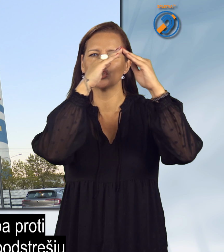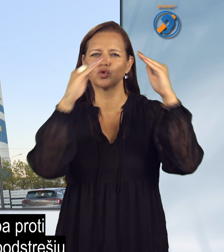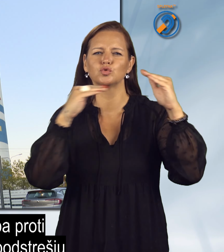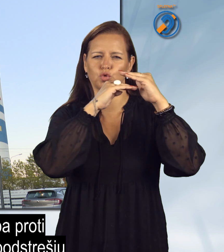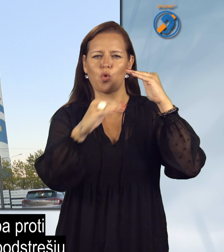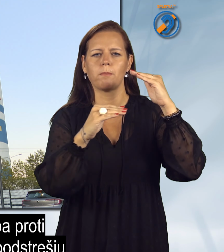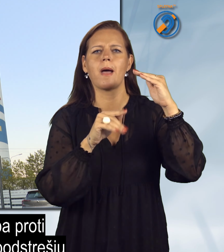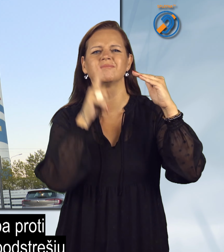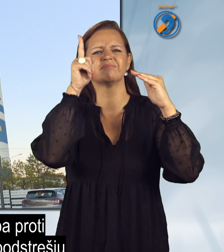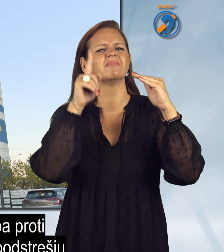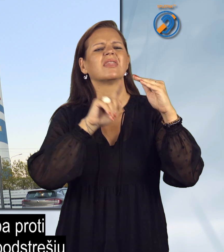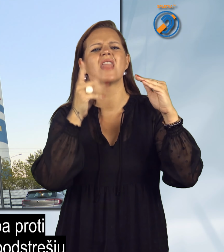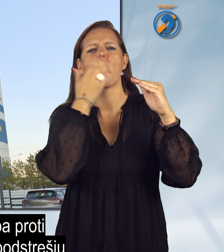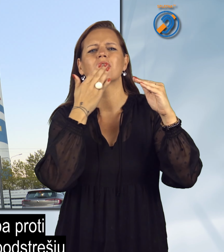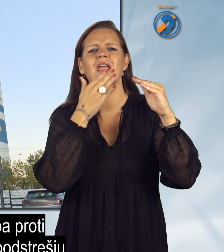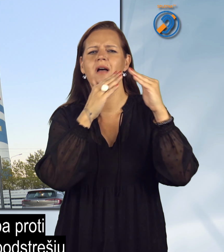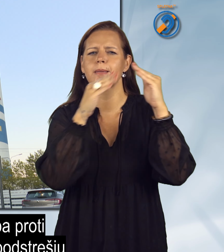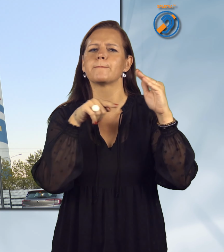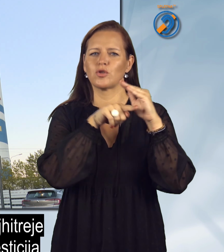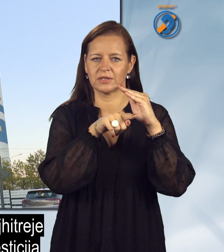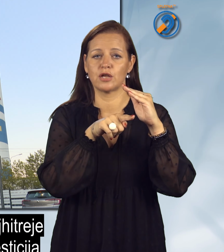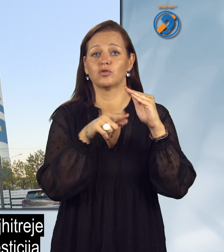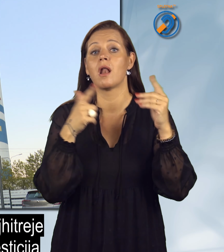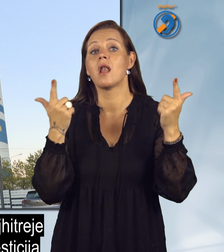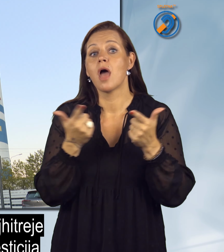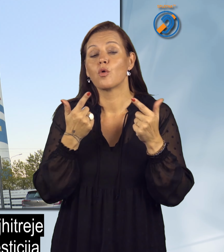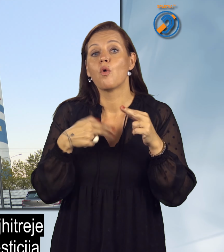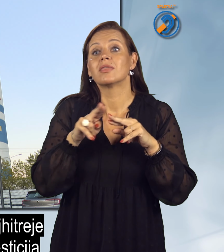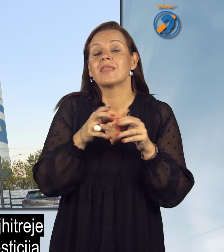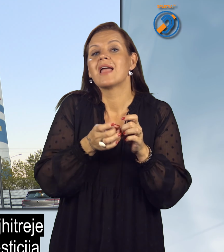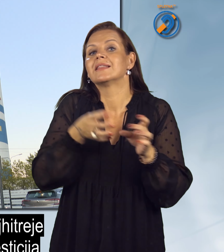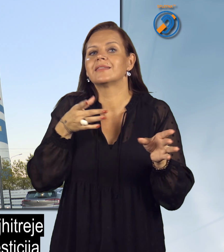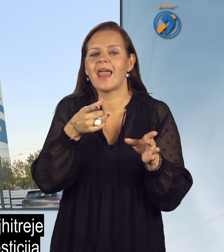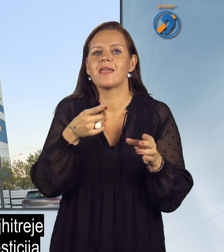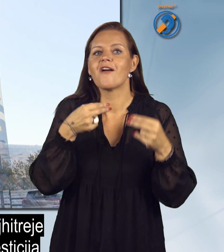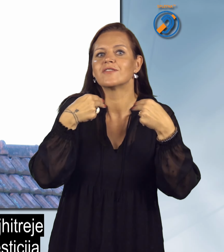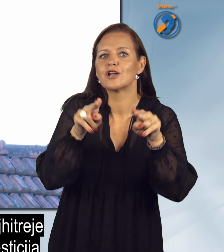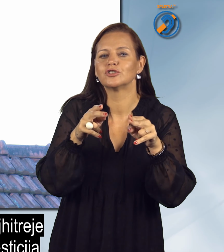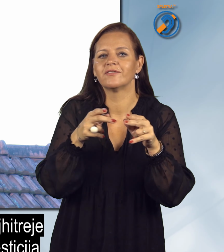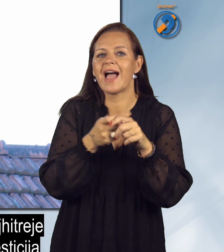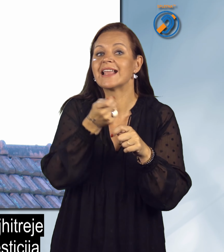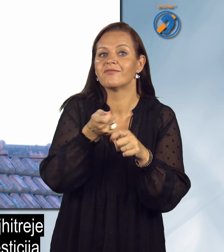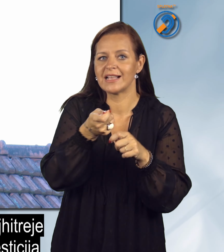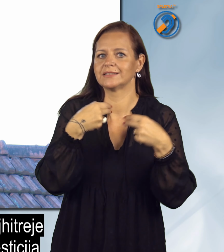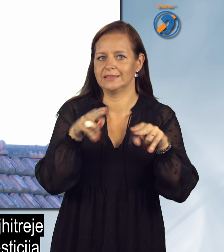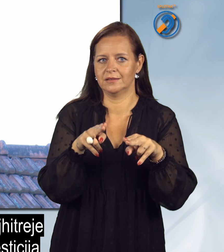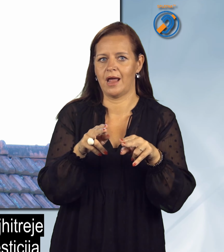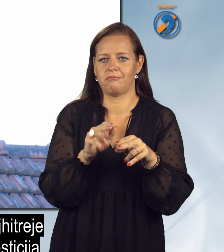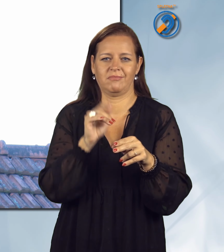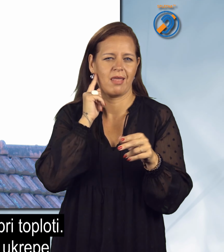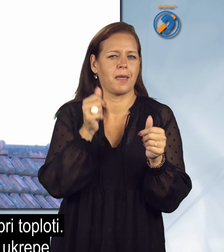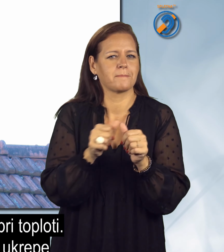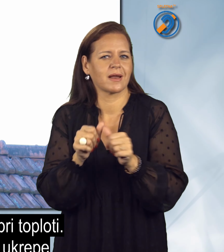Izolacija stropa proti neogrevanemu podstrešju je namreč najhitreje vračljiva